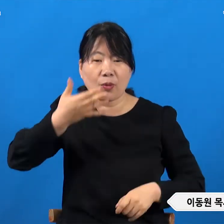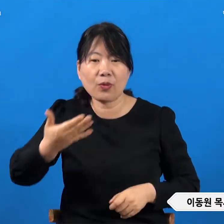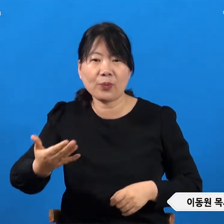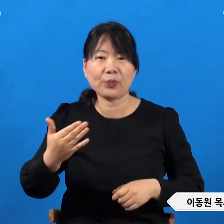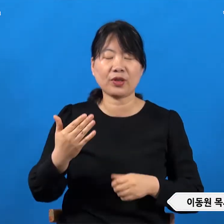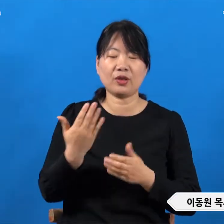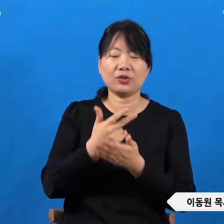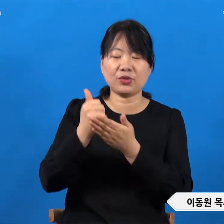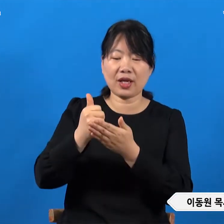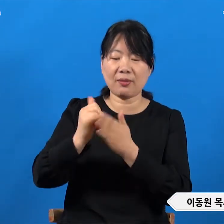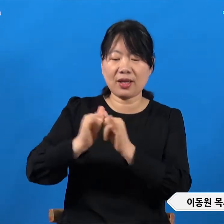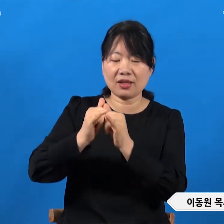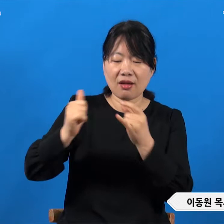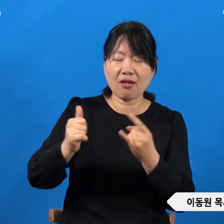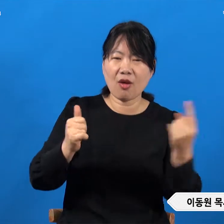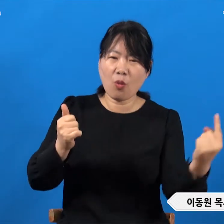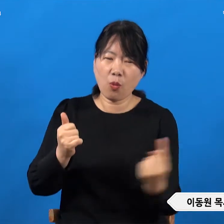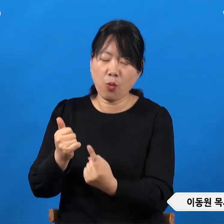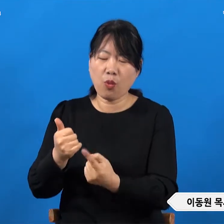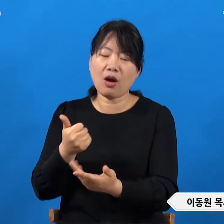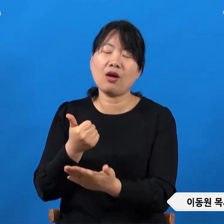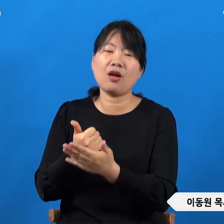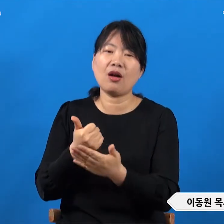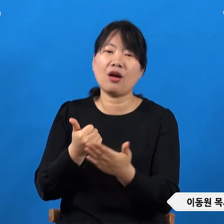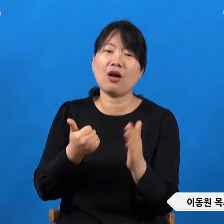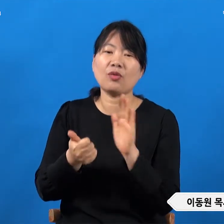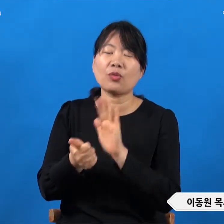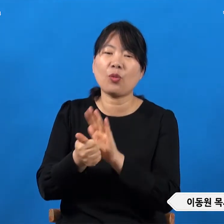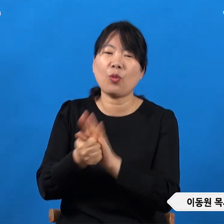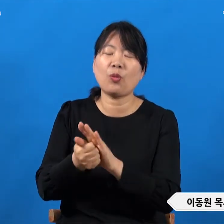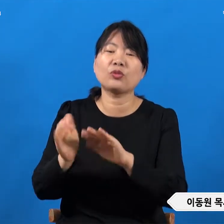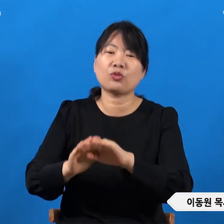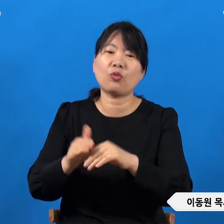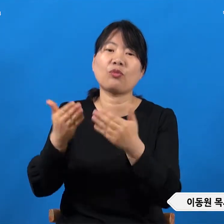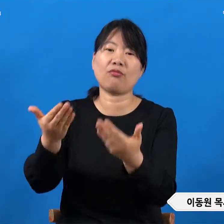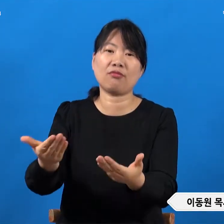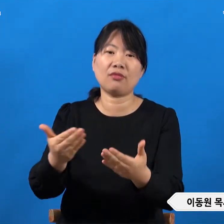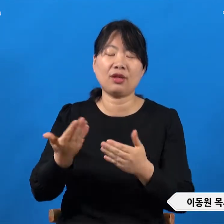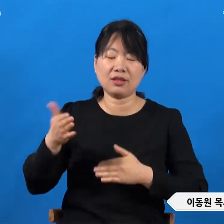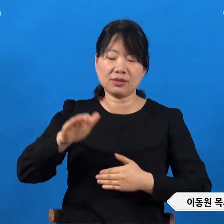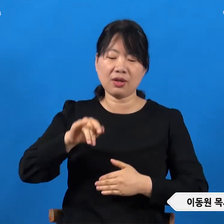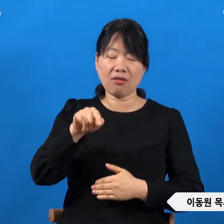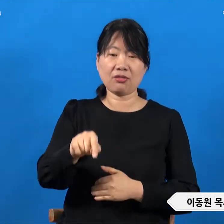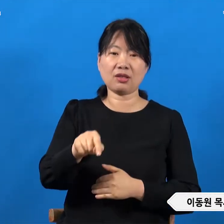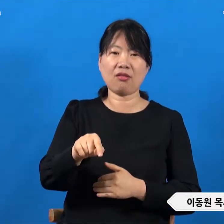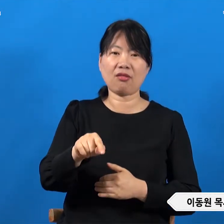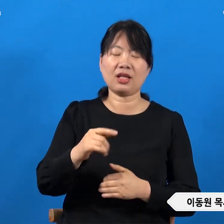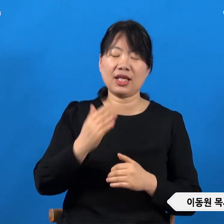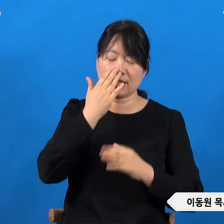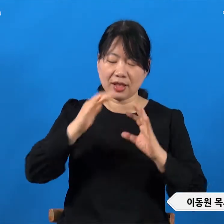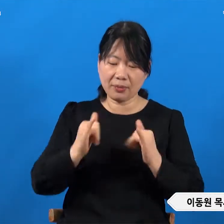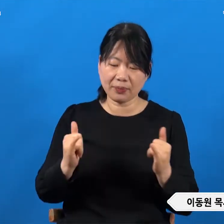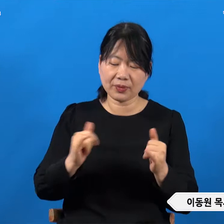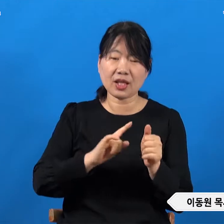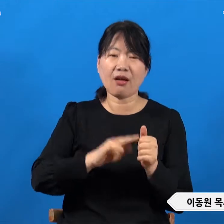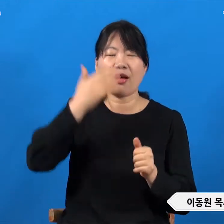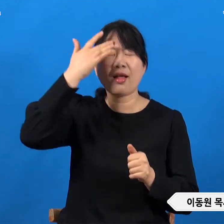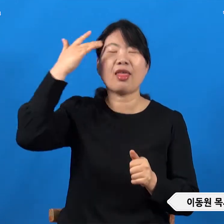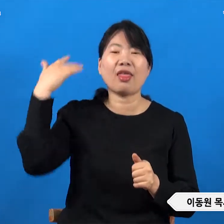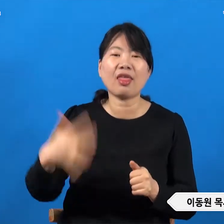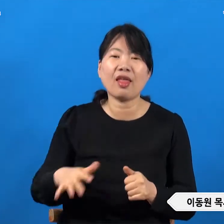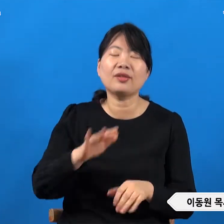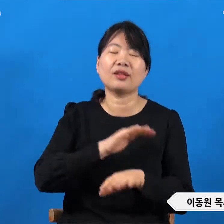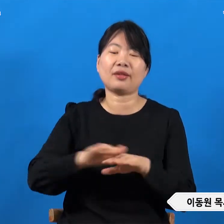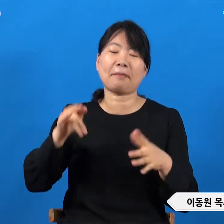다가와 협력의 손을 내밀고 있는 것입니다. 그러나 이것을 이스라엘 백성들은 다행히